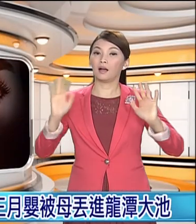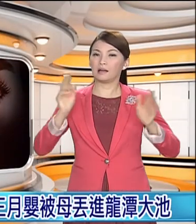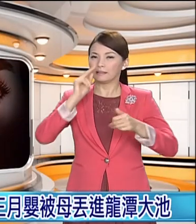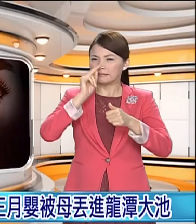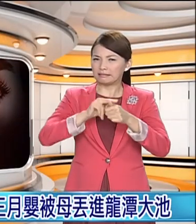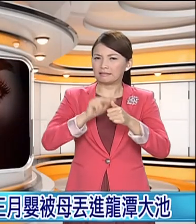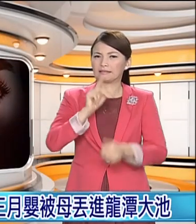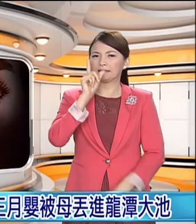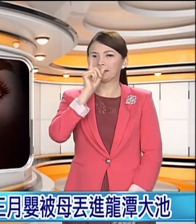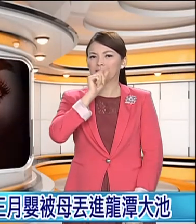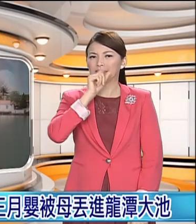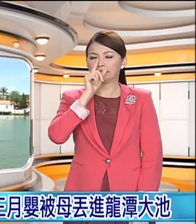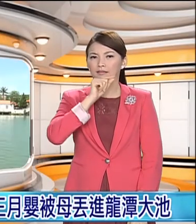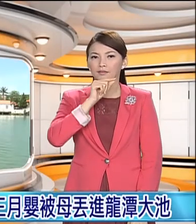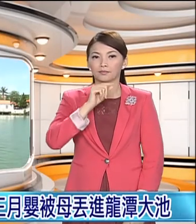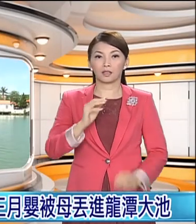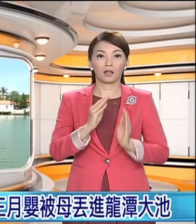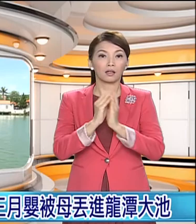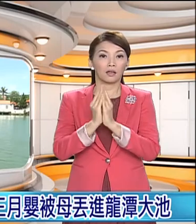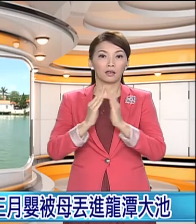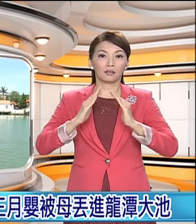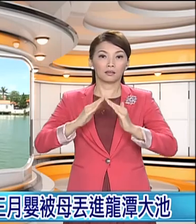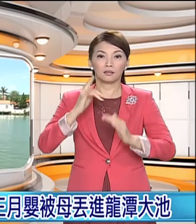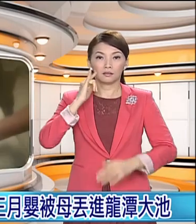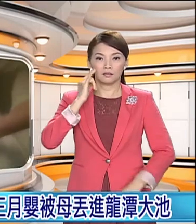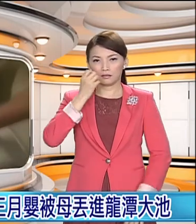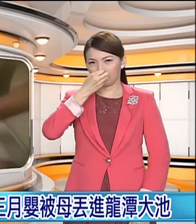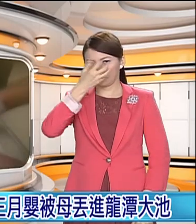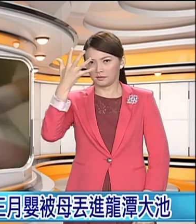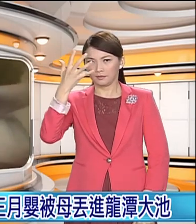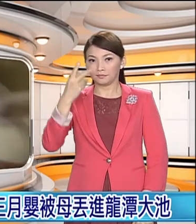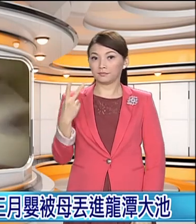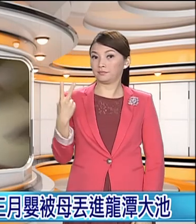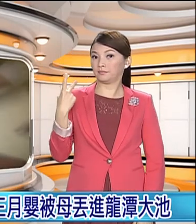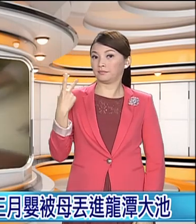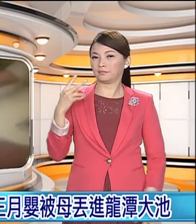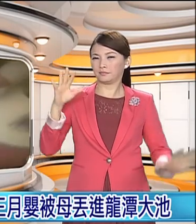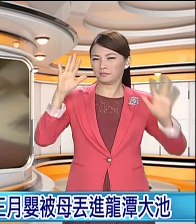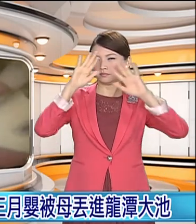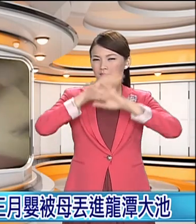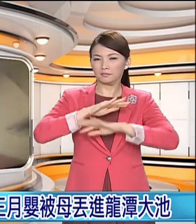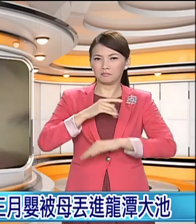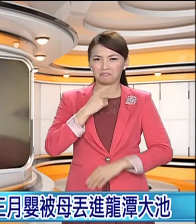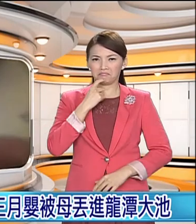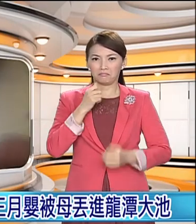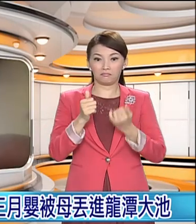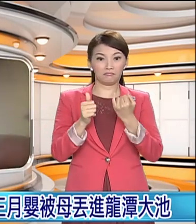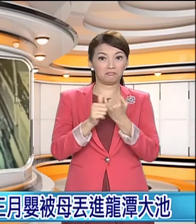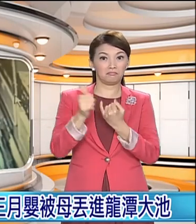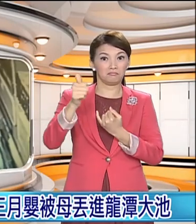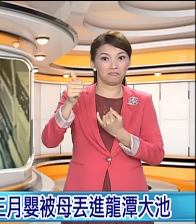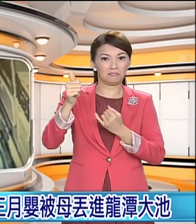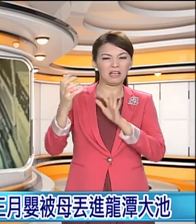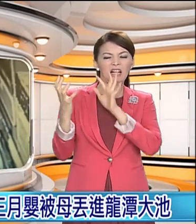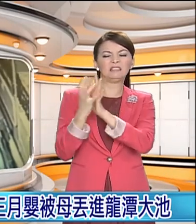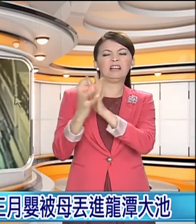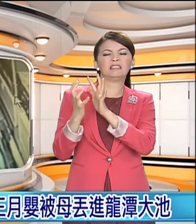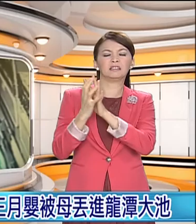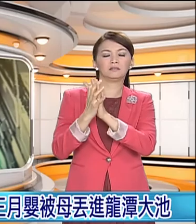虐婴事件又一桩，桃园市一名年轻母亲10号深夜疑似跟丈夫发生